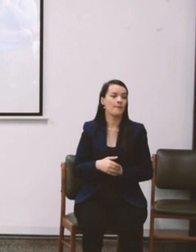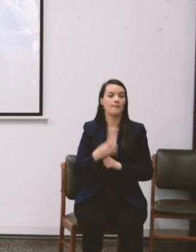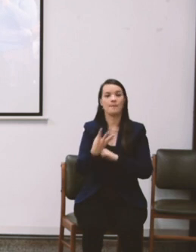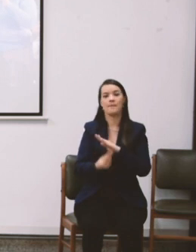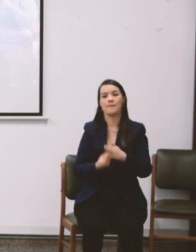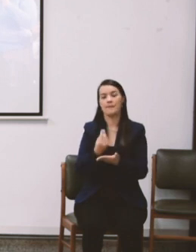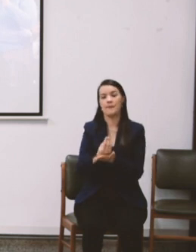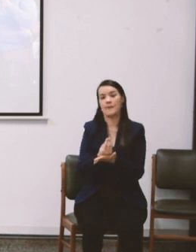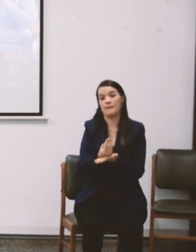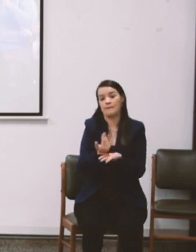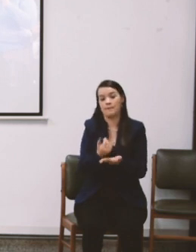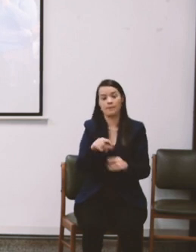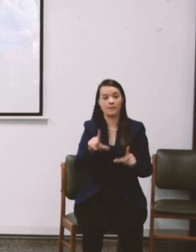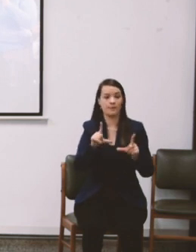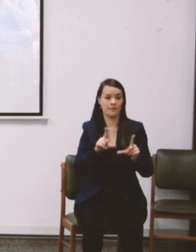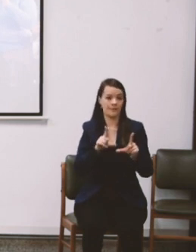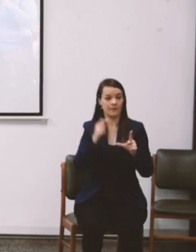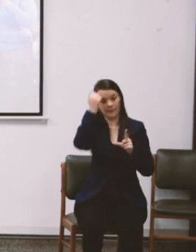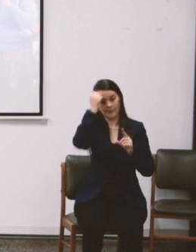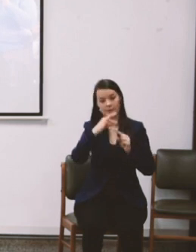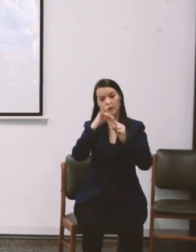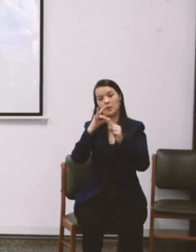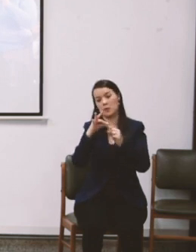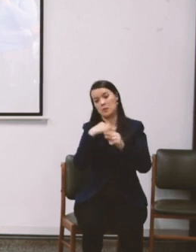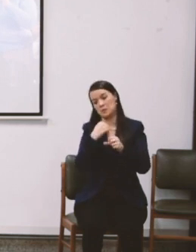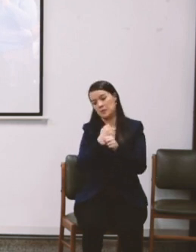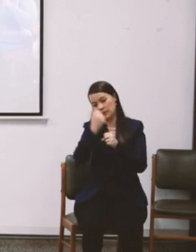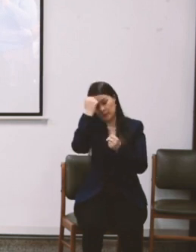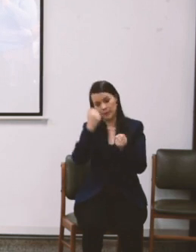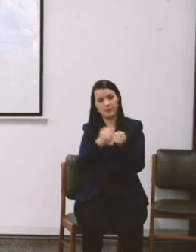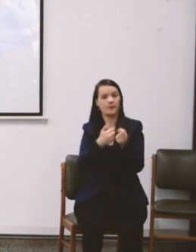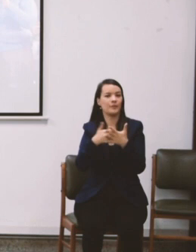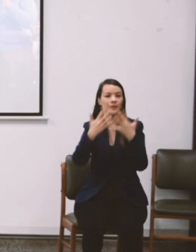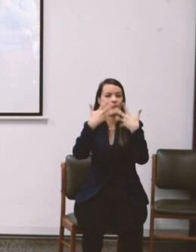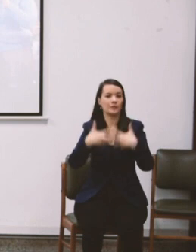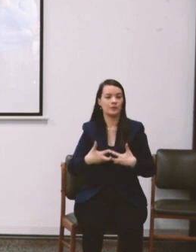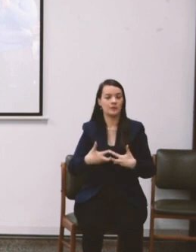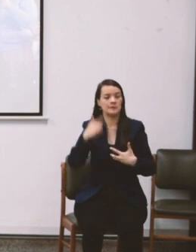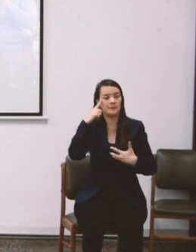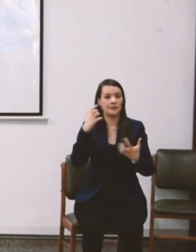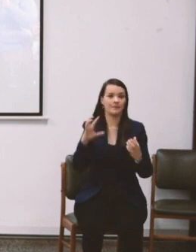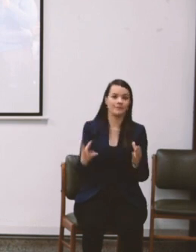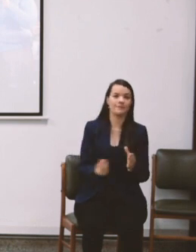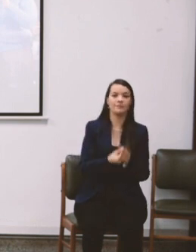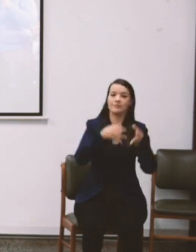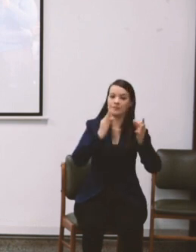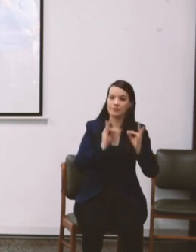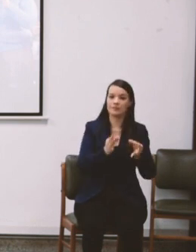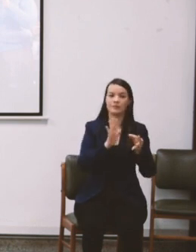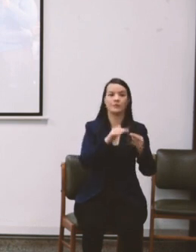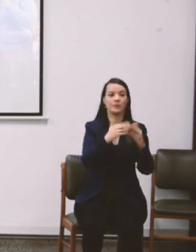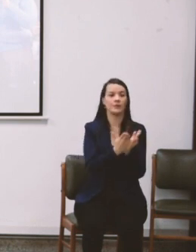como licenciado en educación especial, docente de apoyo, la función que tenga, uno pretende pues que la inclusión sea una realidad en la